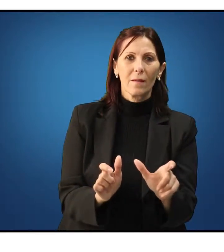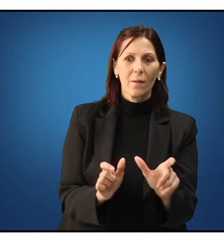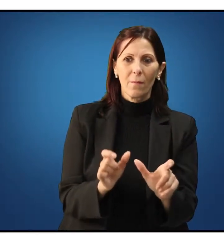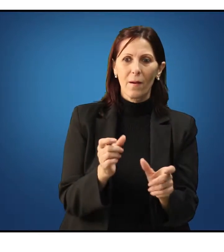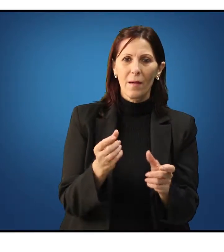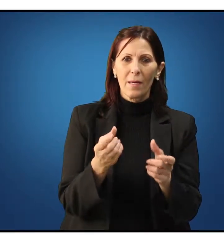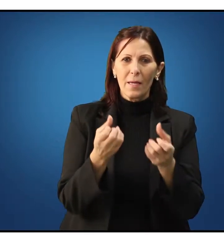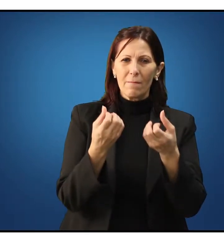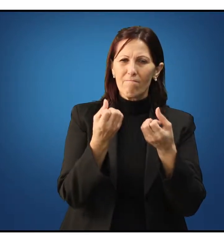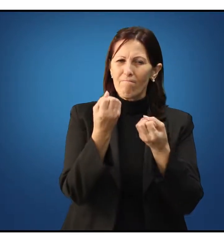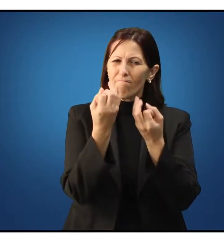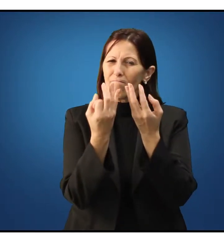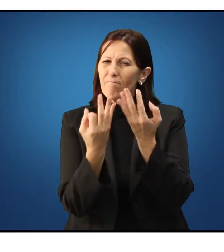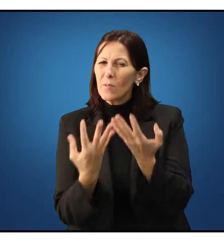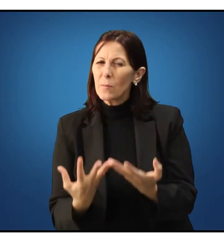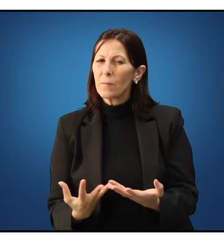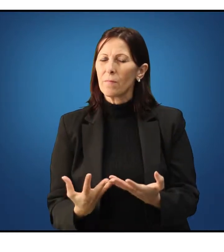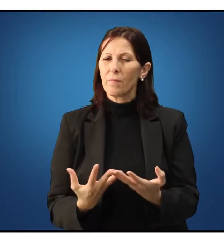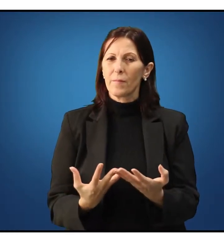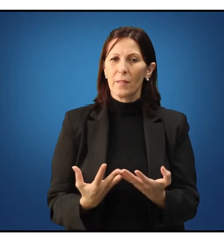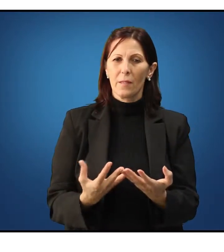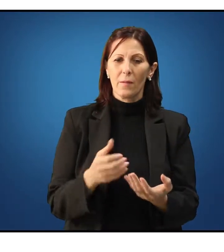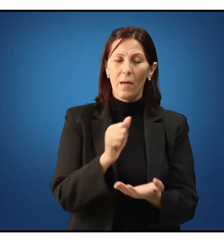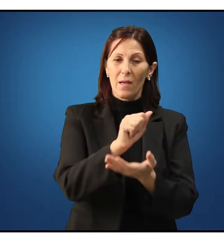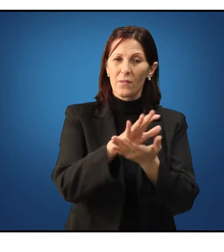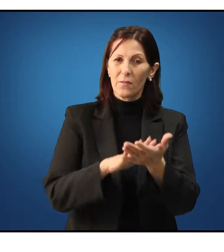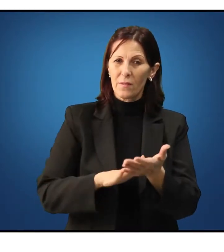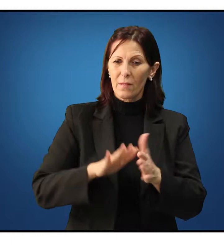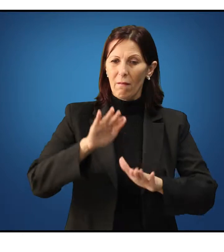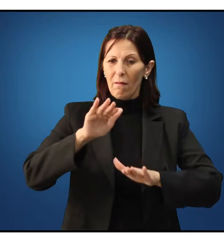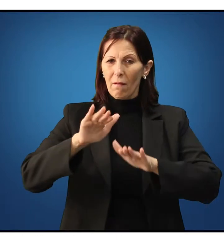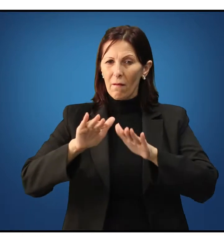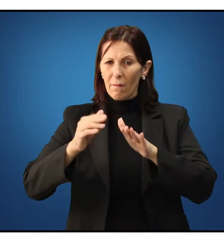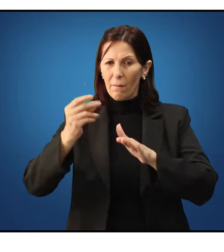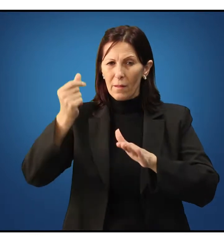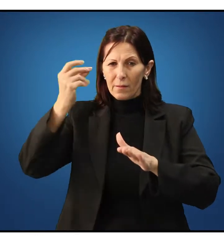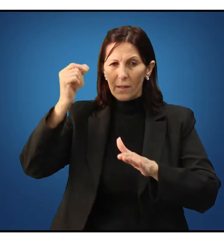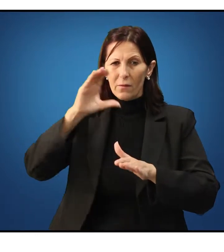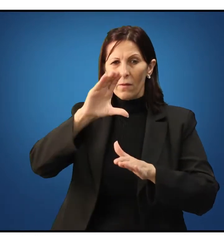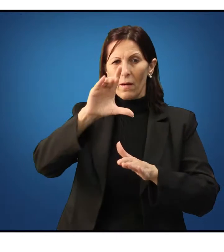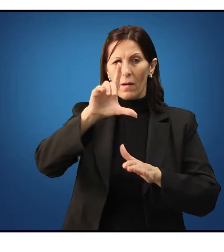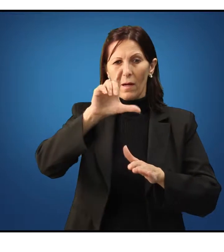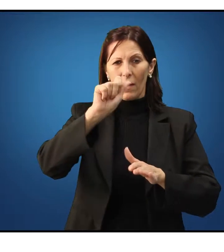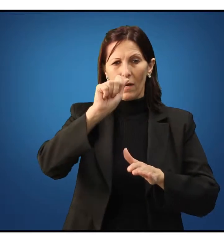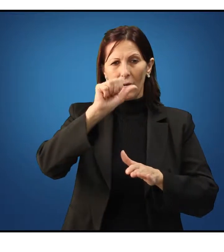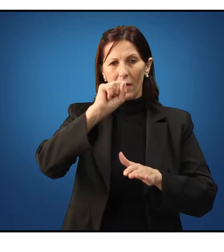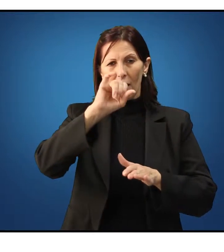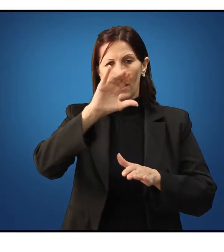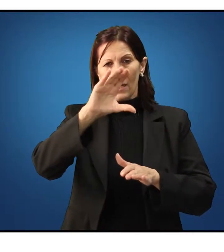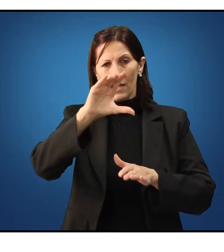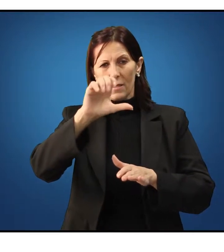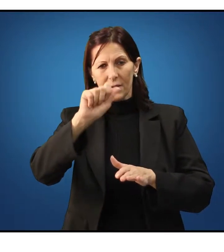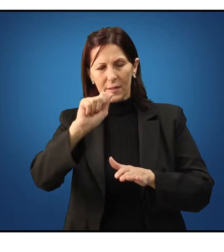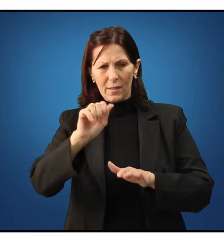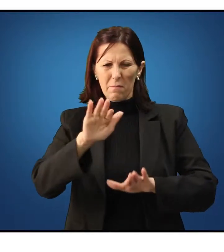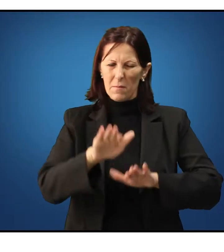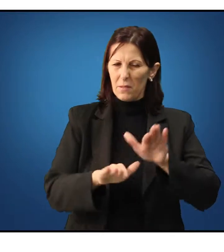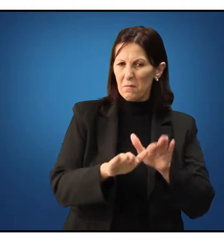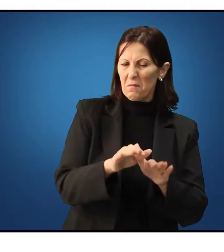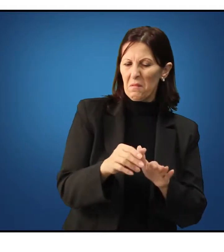a Antiguidade Clássica e o período medieval, não faz o menor sentido. O trabalho seria